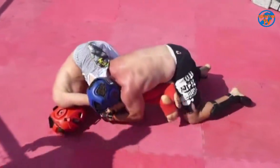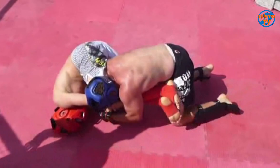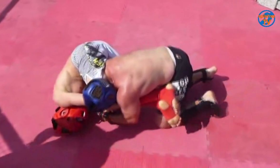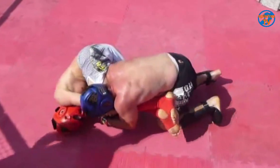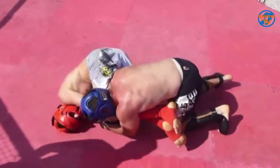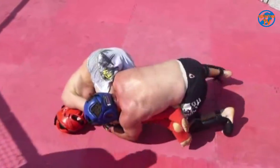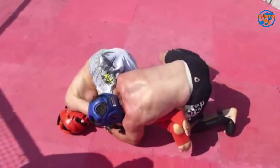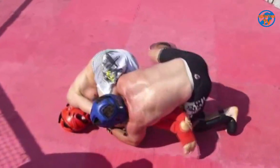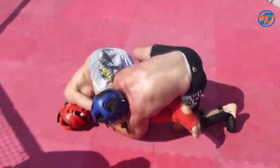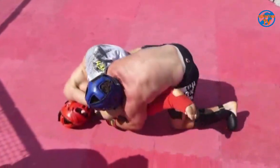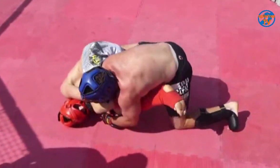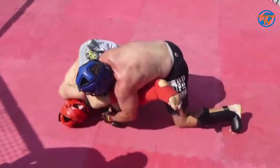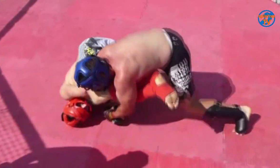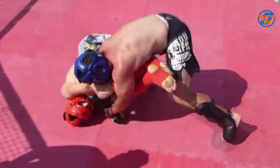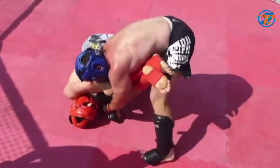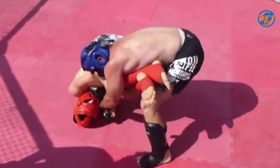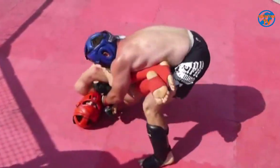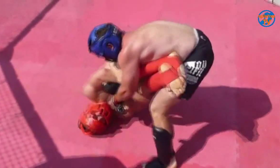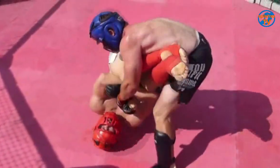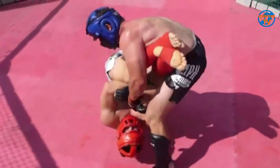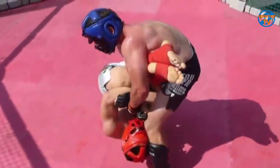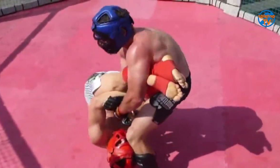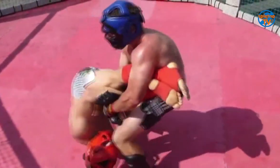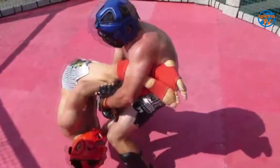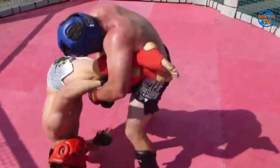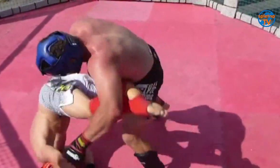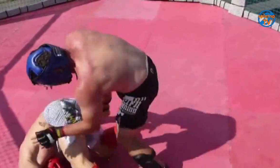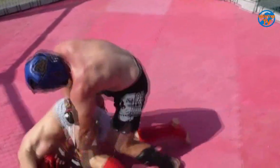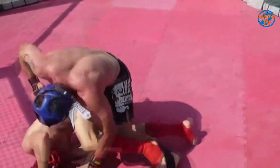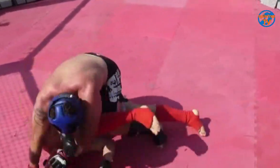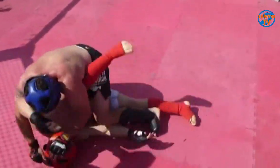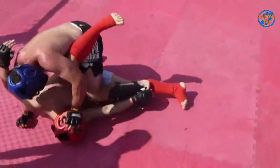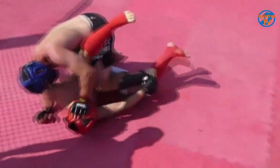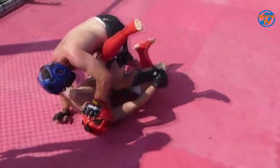Stegenc.